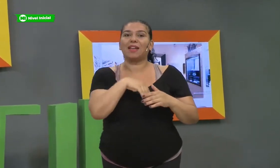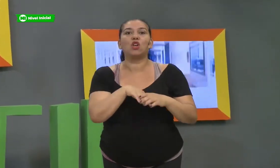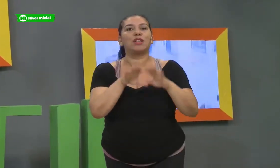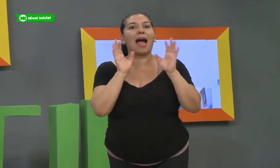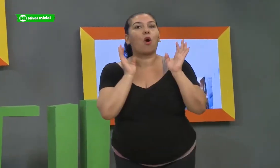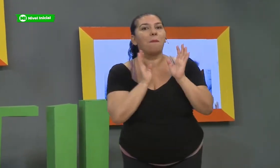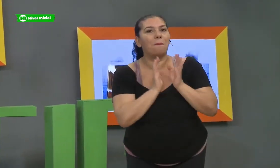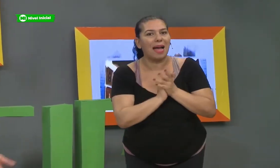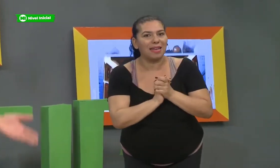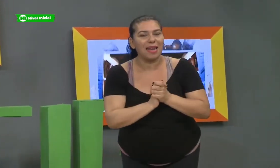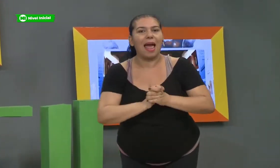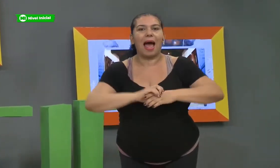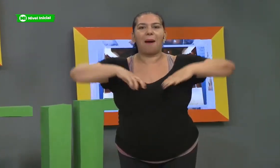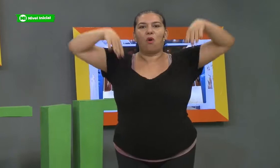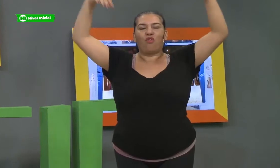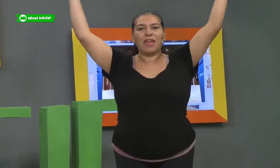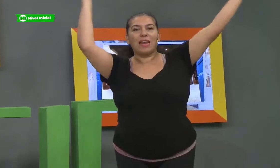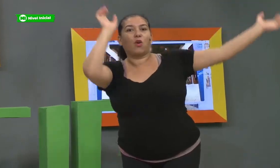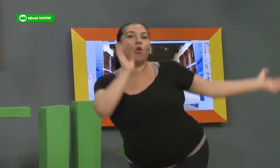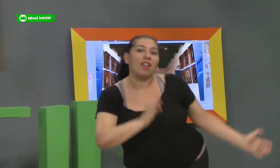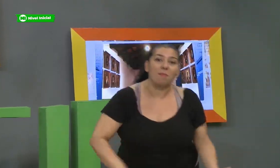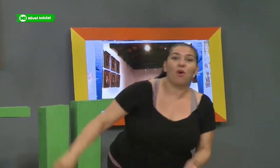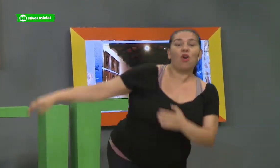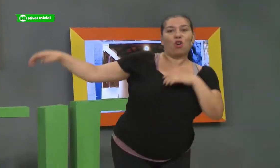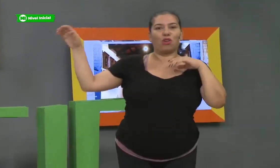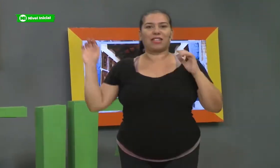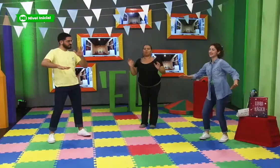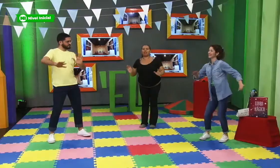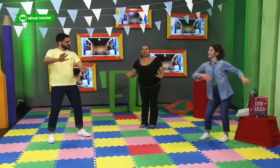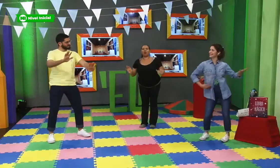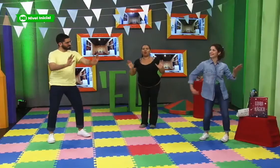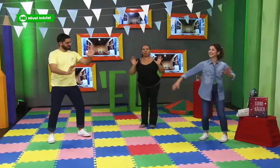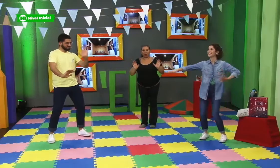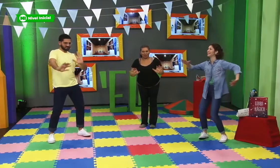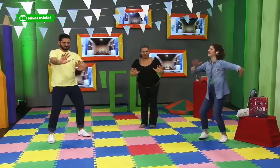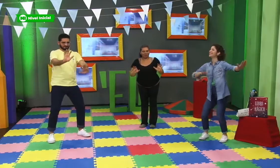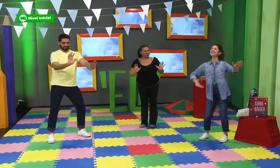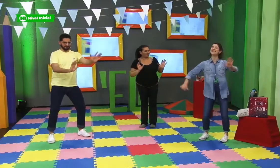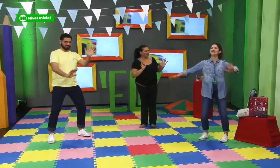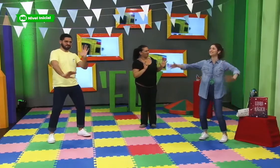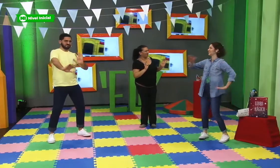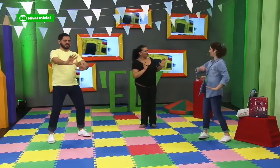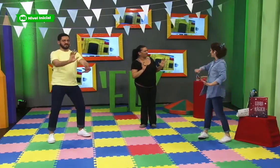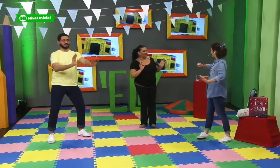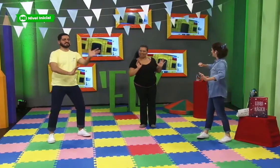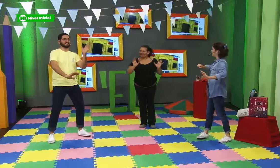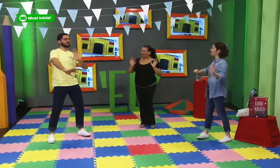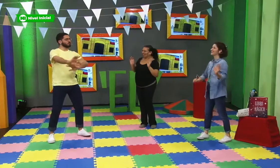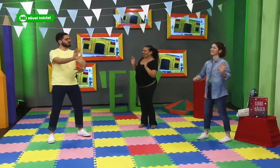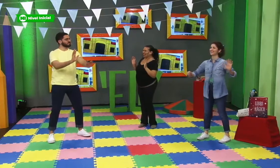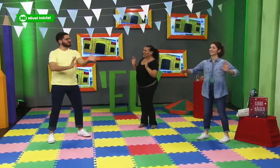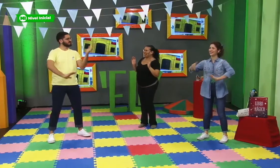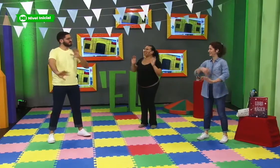invitar para que nos acompañen a mover el cuerpo con expresión corporal. ¡Qué lindo! ¡Qué divertido!